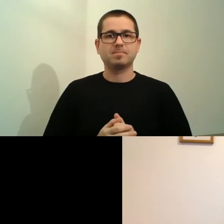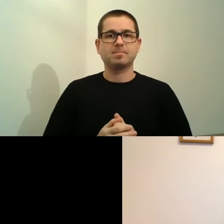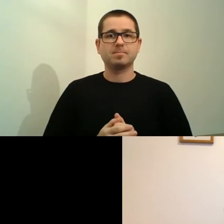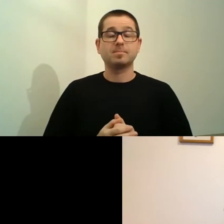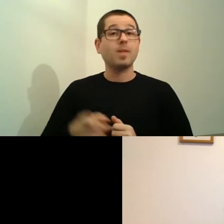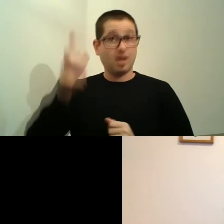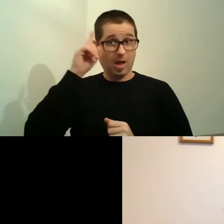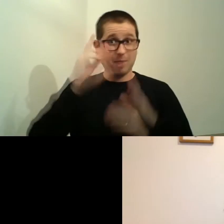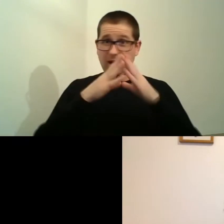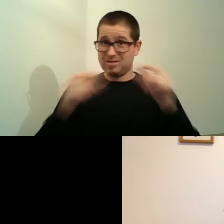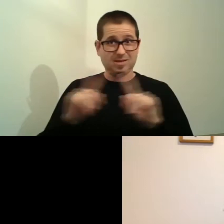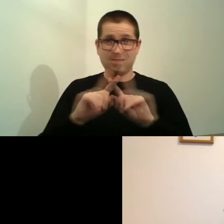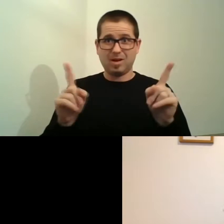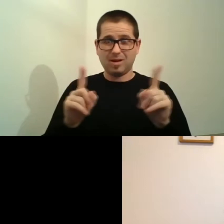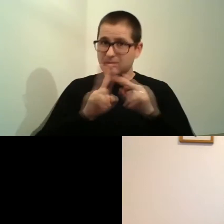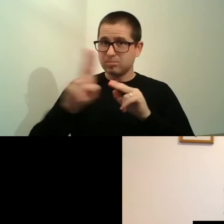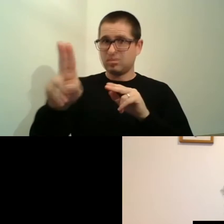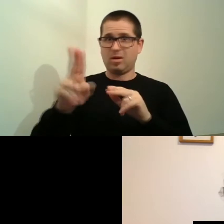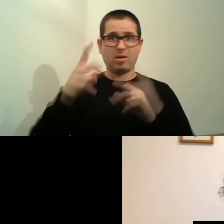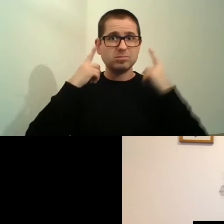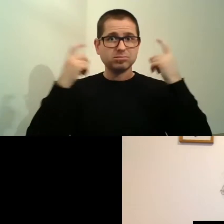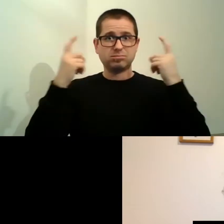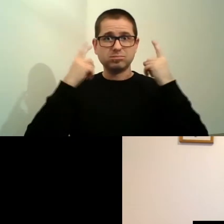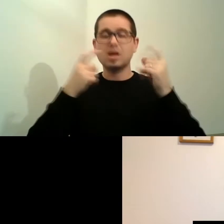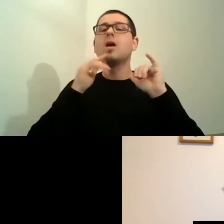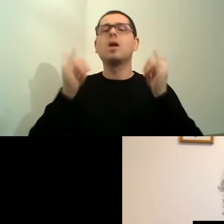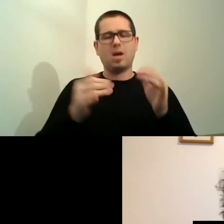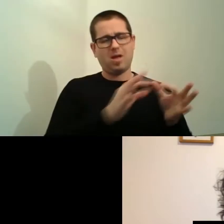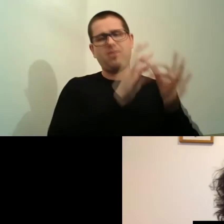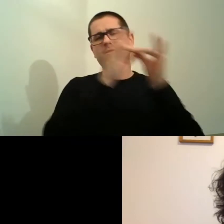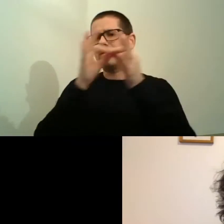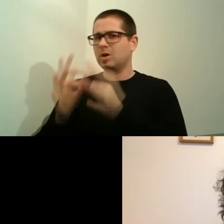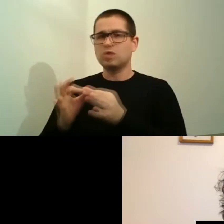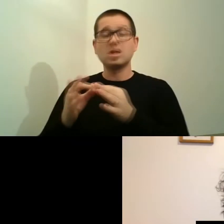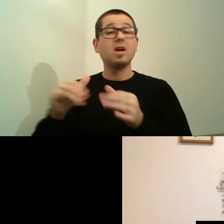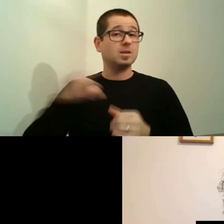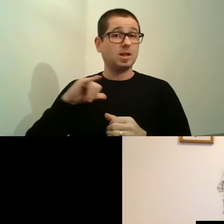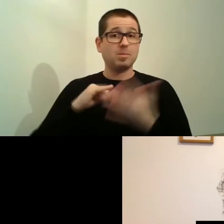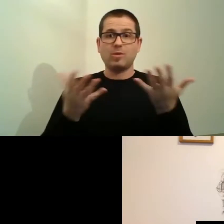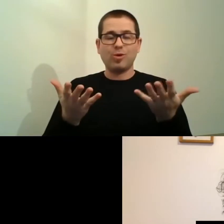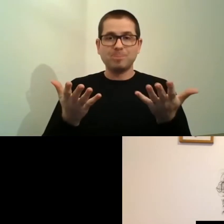Ampak izgine pa ne, vztraja. Vztraja, ves čas. Pravzaprav je zanimivo.